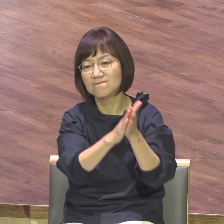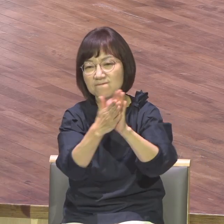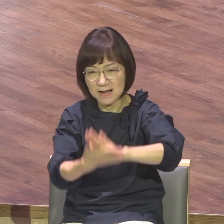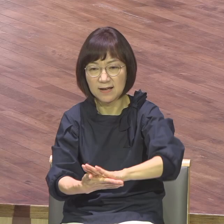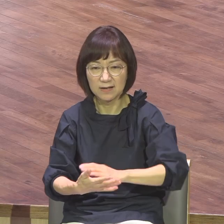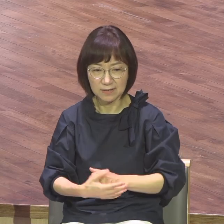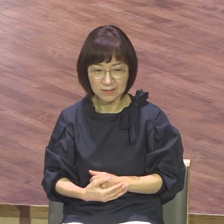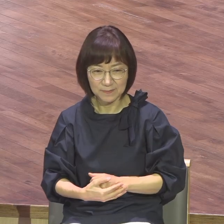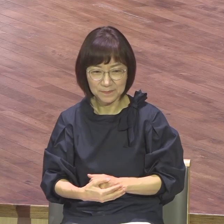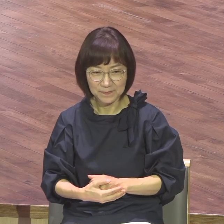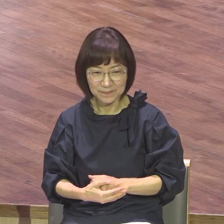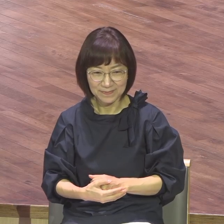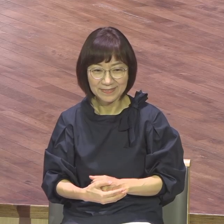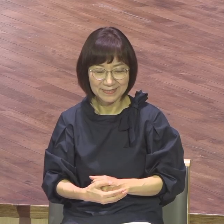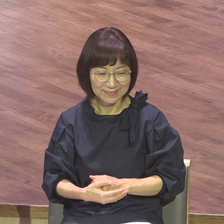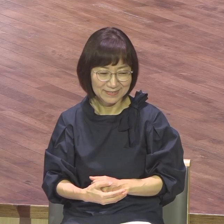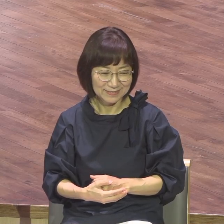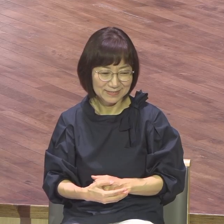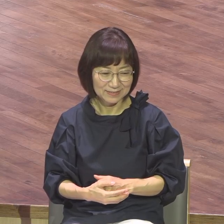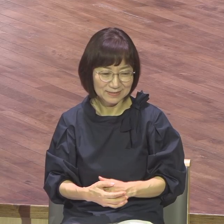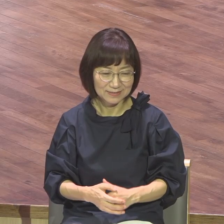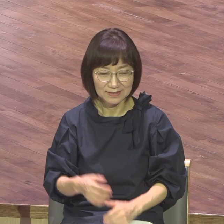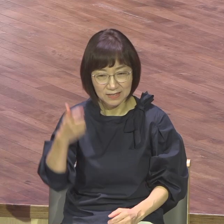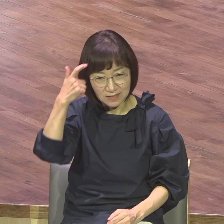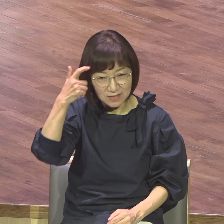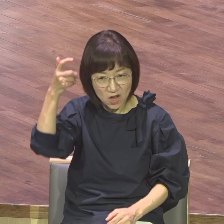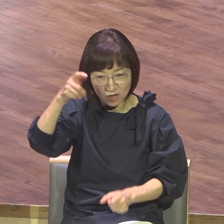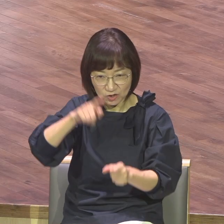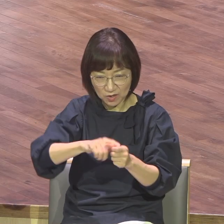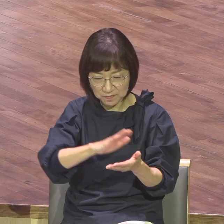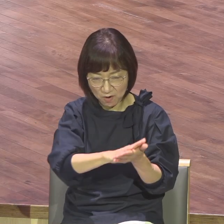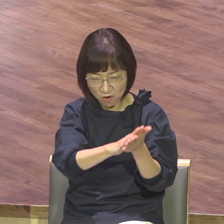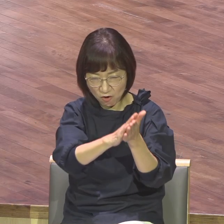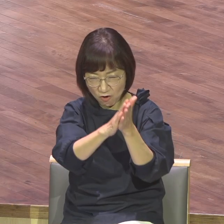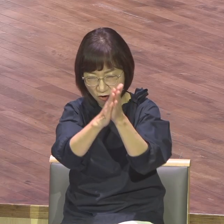봐도 몰라. 영의 지각권등이 확 일어나지.